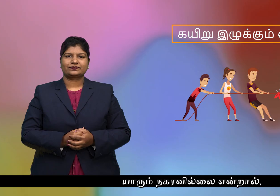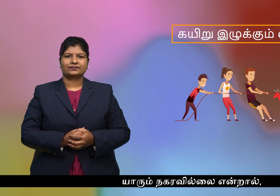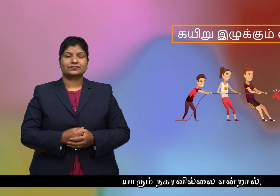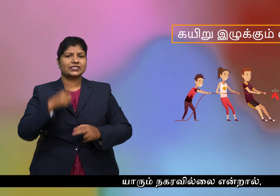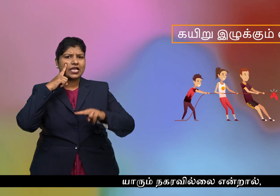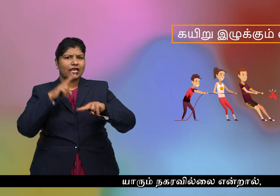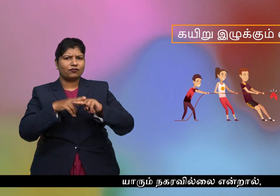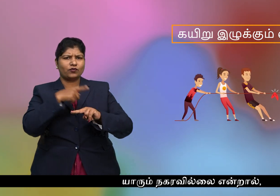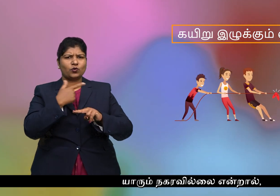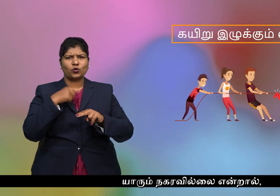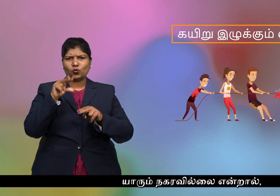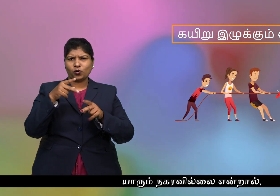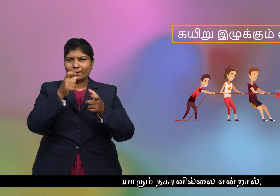யாரும் நகரவில்லை என்றால்